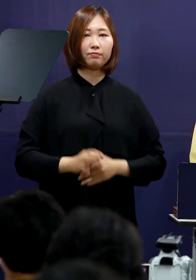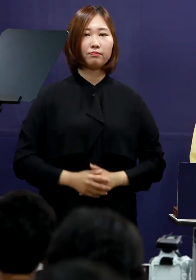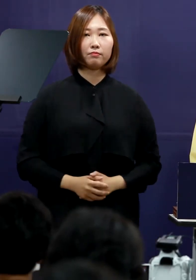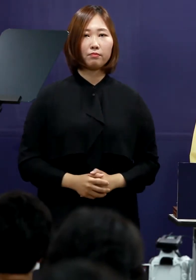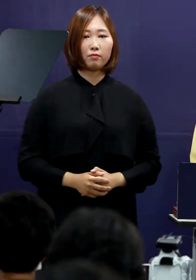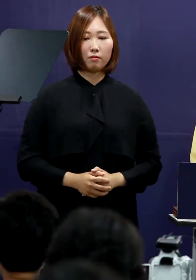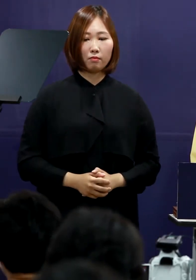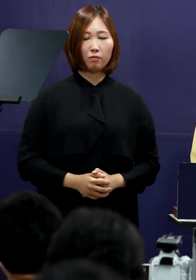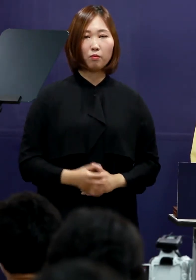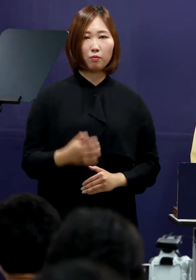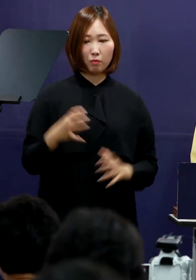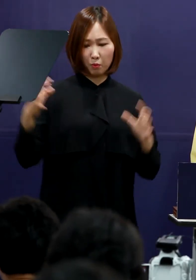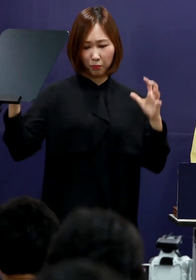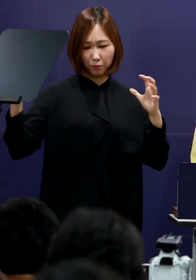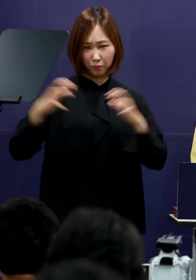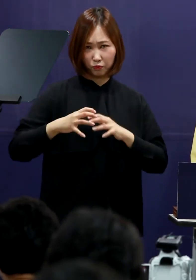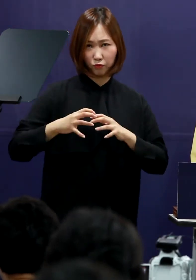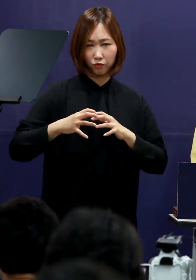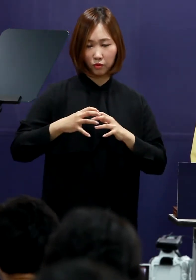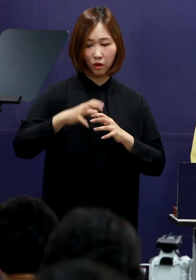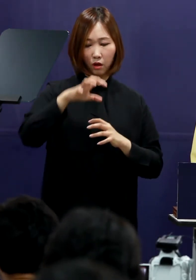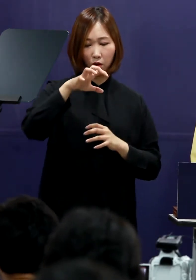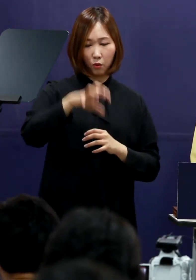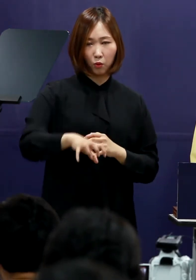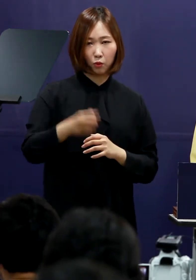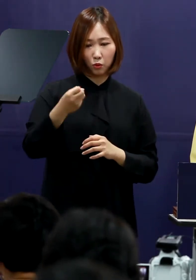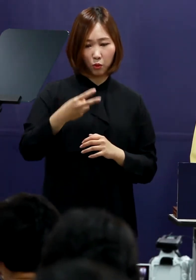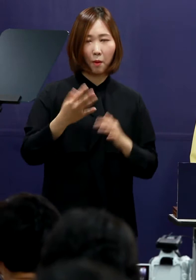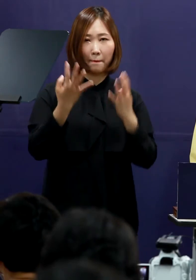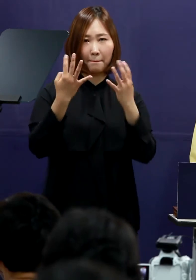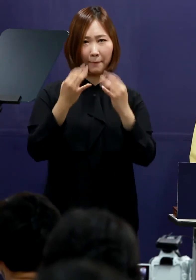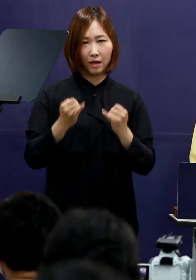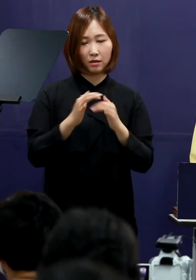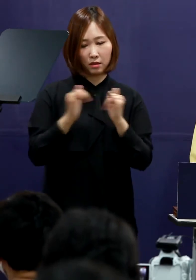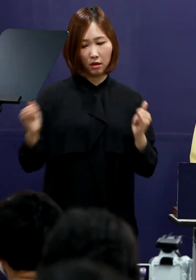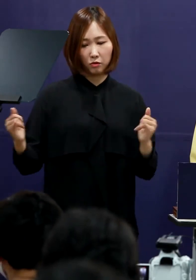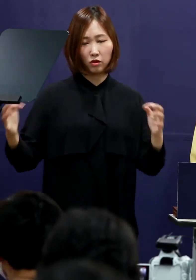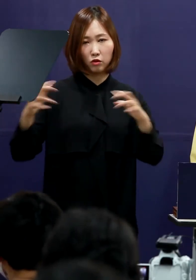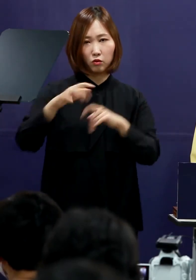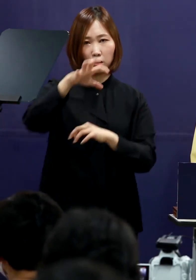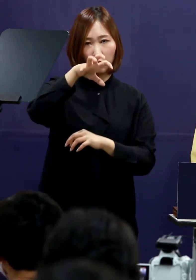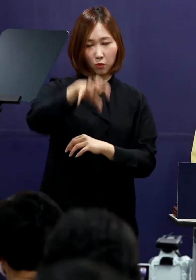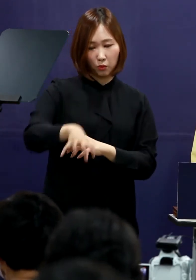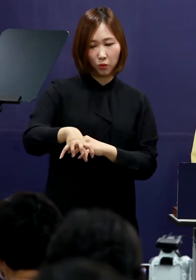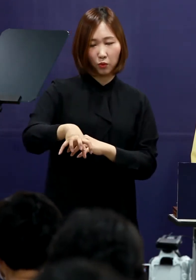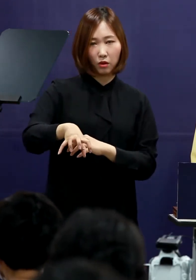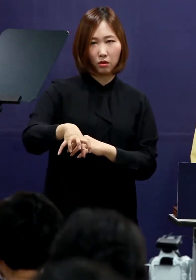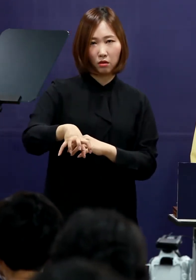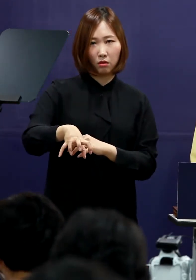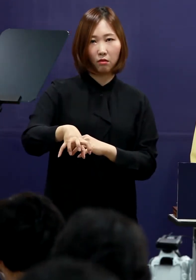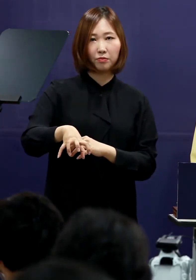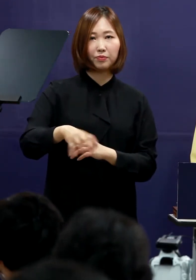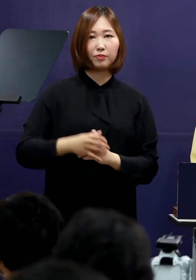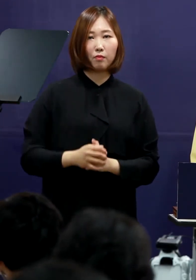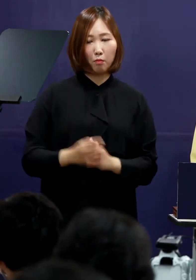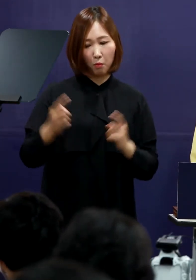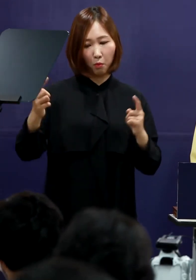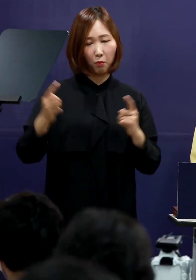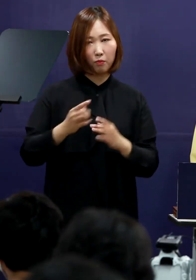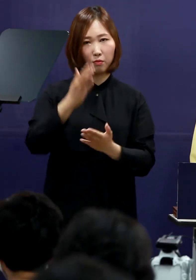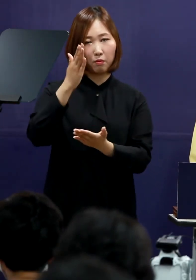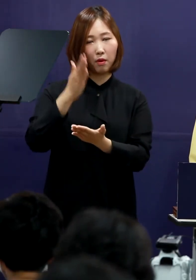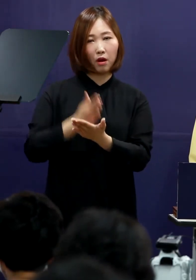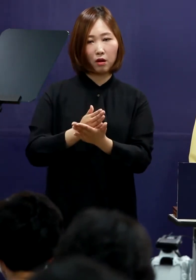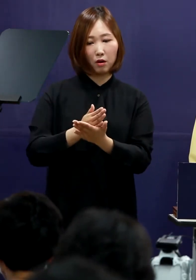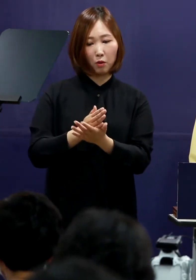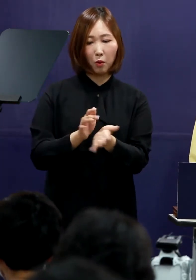고위험 시설은 물론이고 일반 다중이용시설 이용자들께서도 자발적이고 또 적극적인